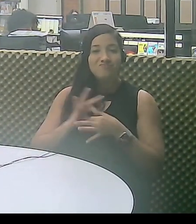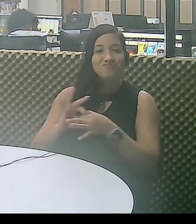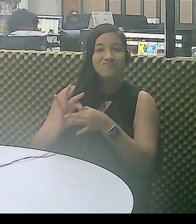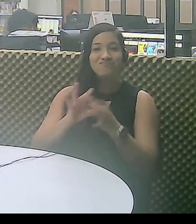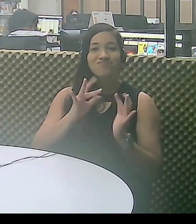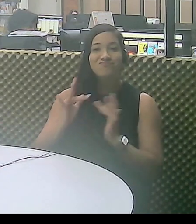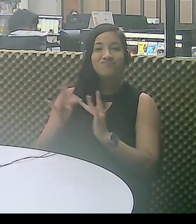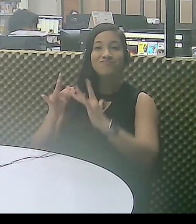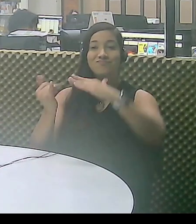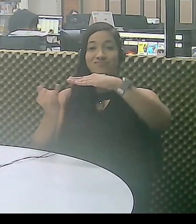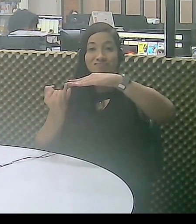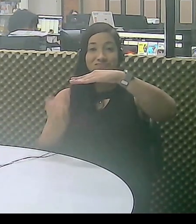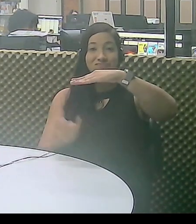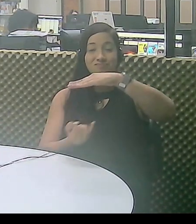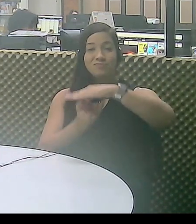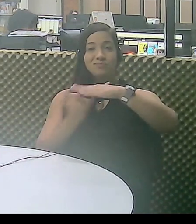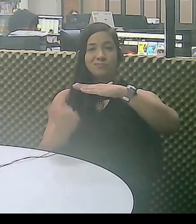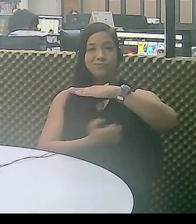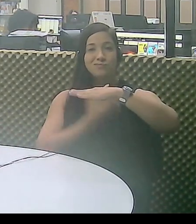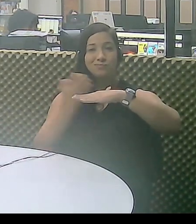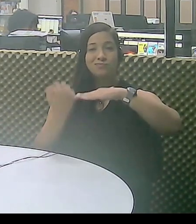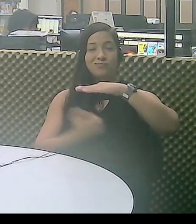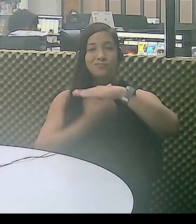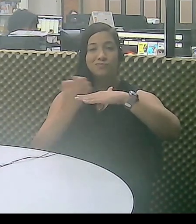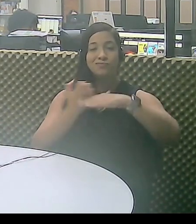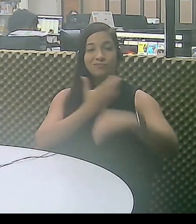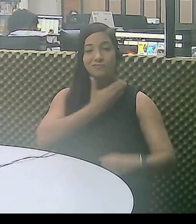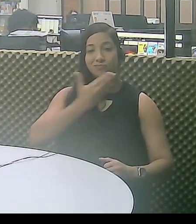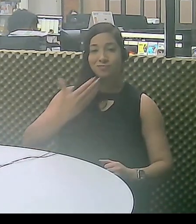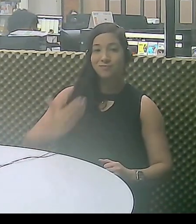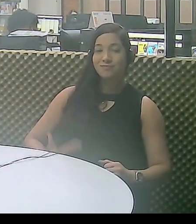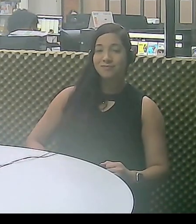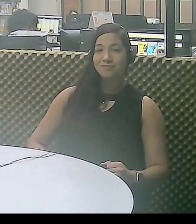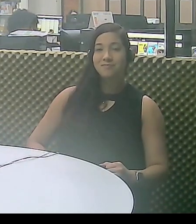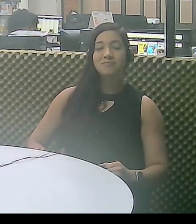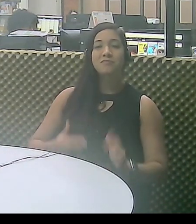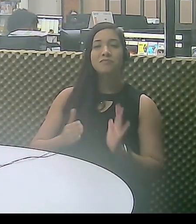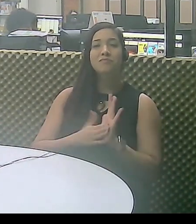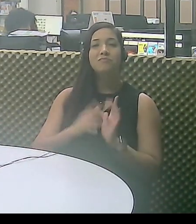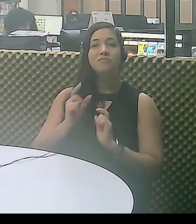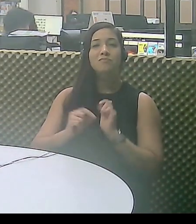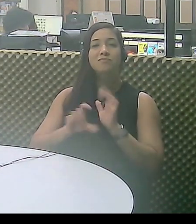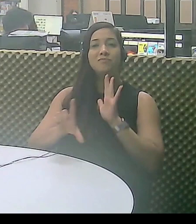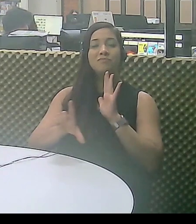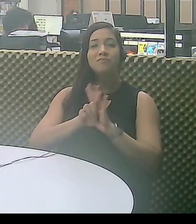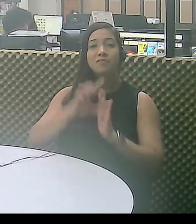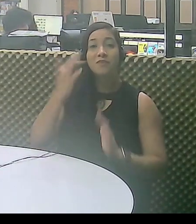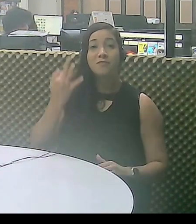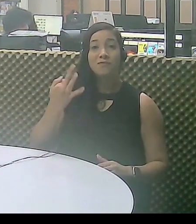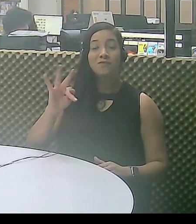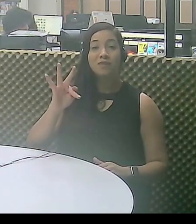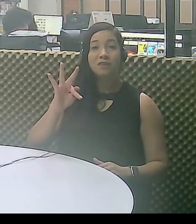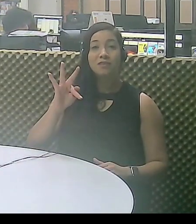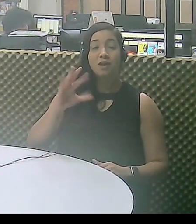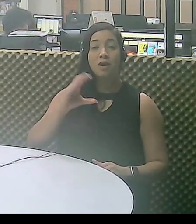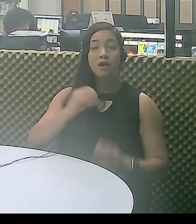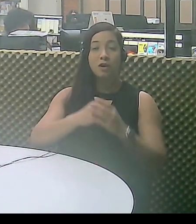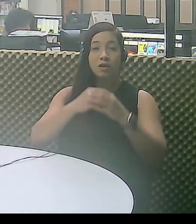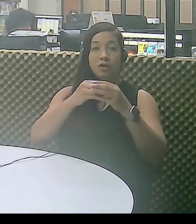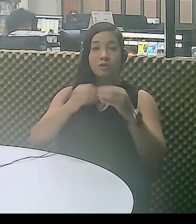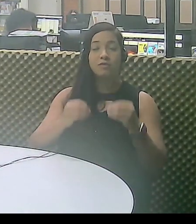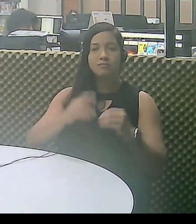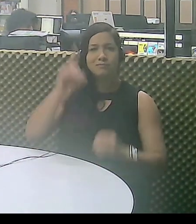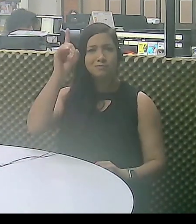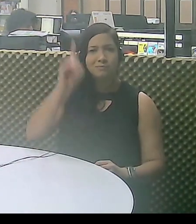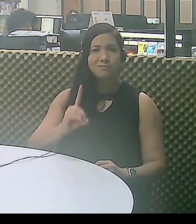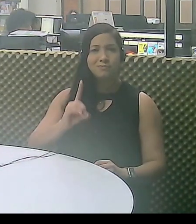contatos com instituições, empresas e órgãos públicos, propõe a compreensão sobre a lei federal conhecida como Lei de Cotas, o